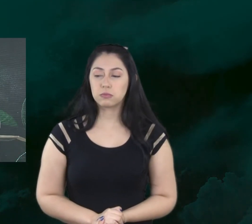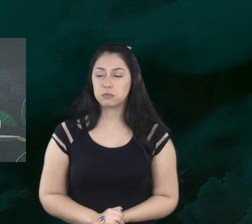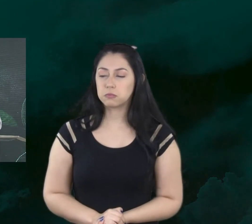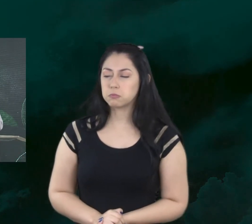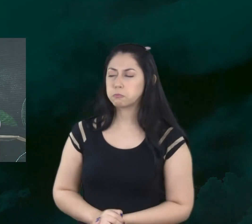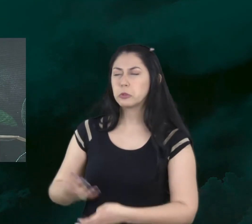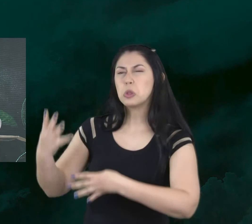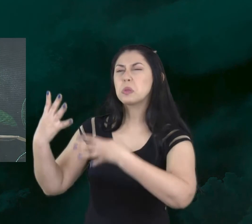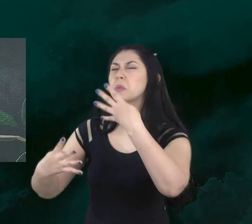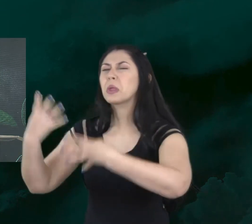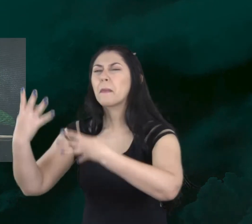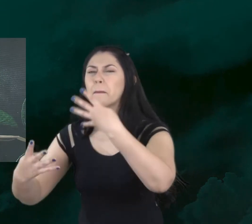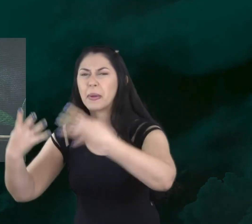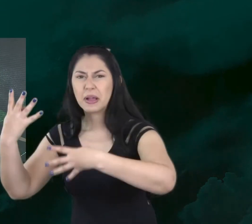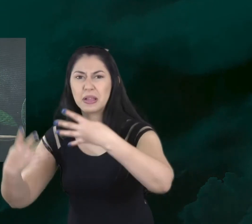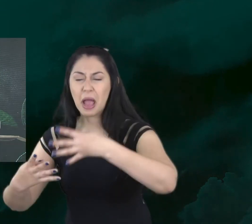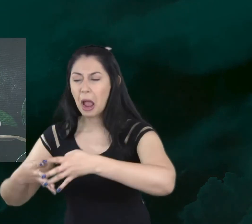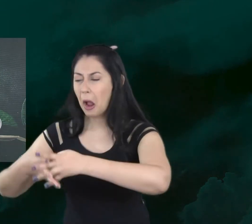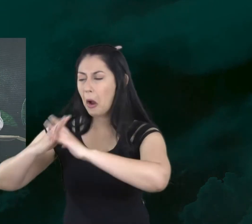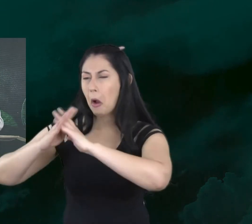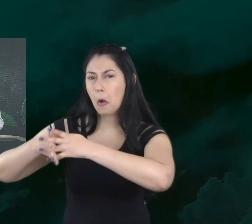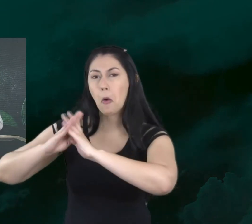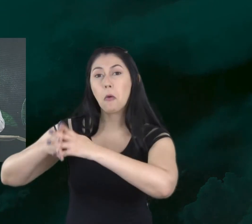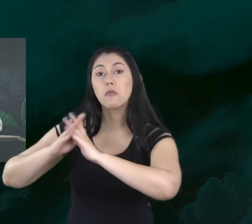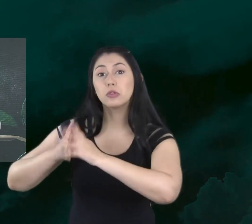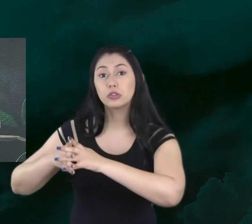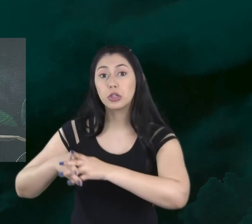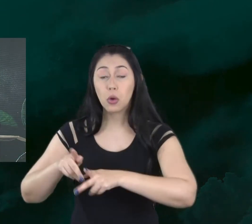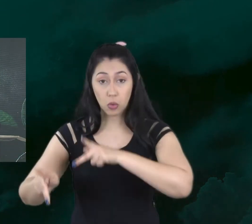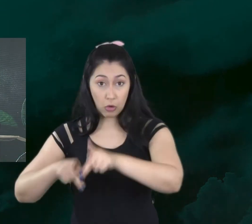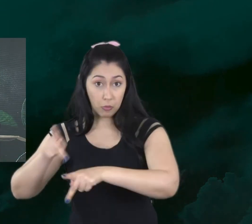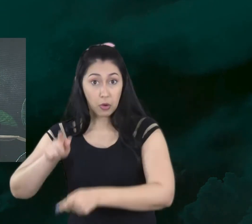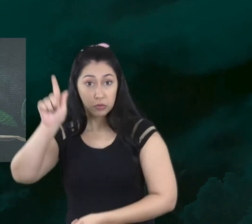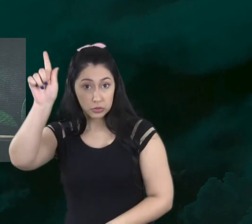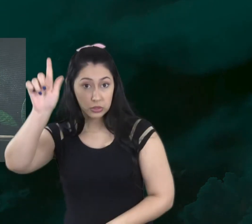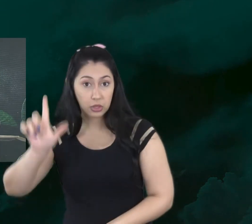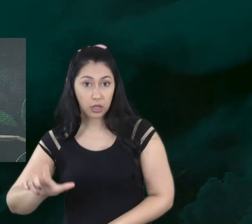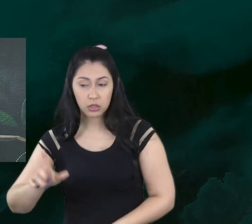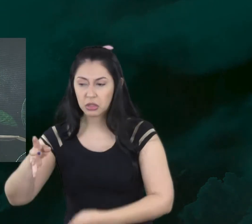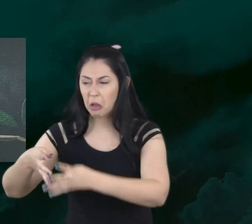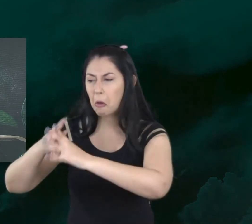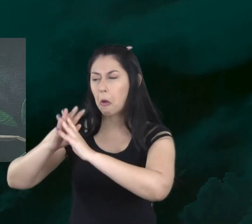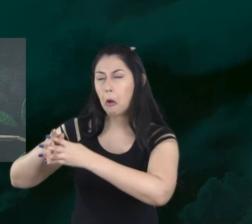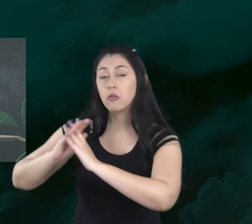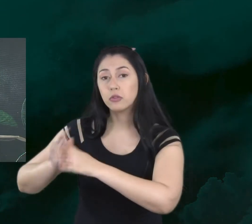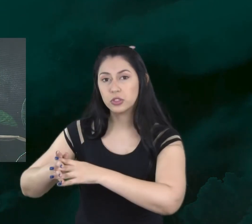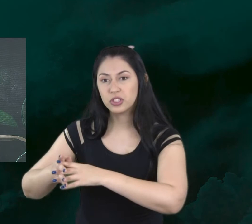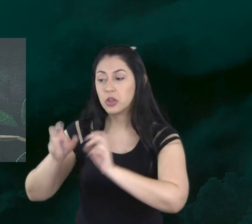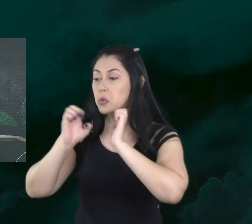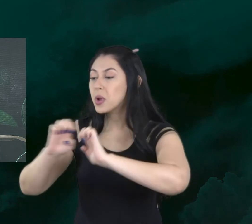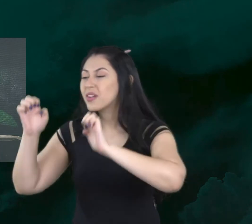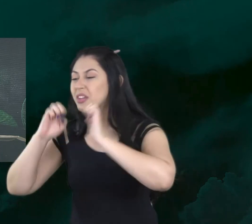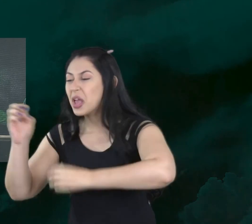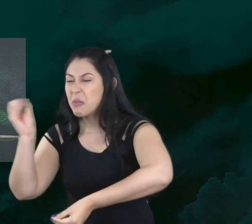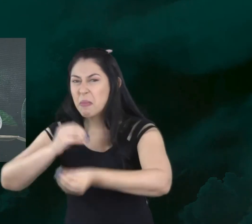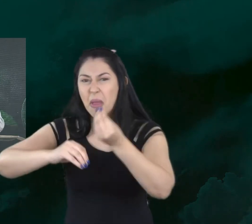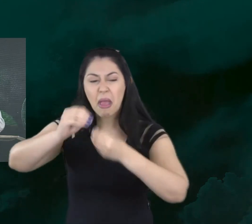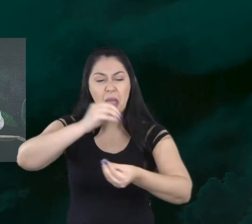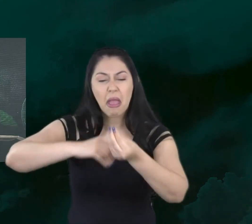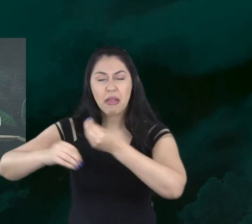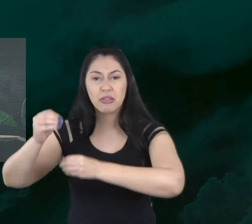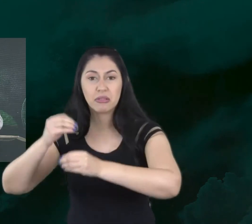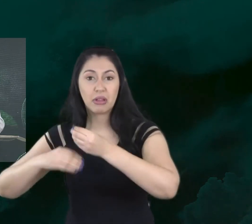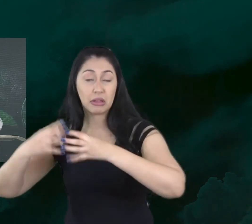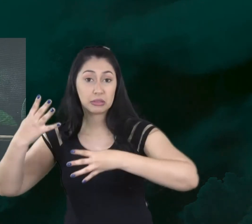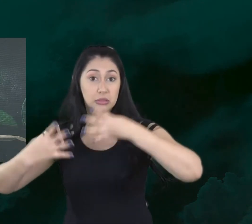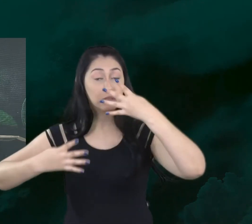entremeter-se, queriam confundir, né, os Gálatas quanto ao evangelho puro que Paulo estava pregando, como de